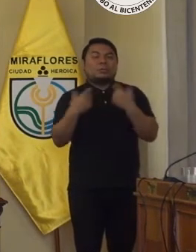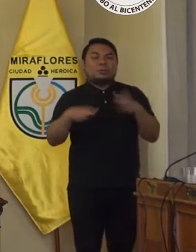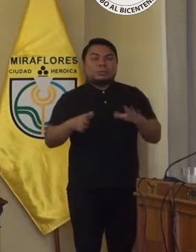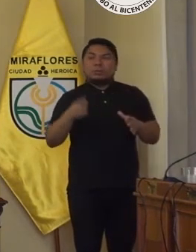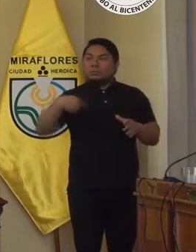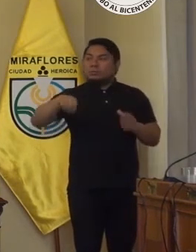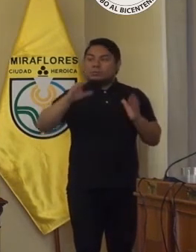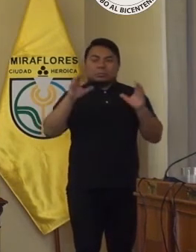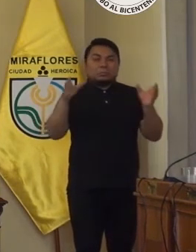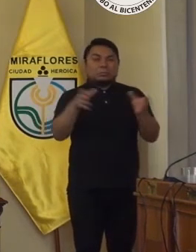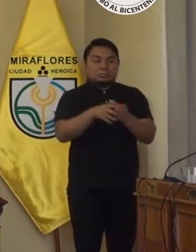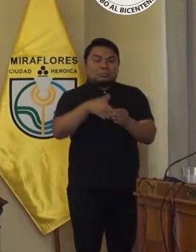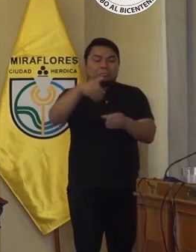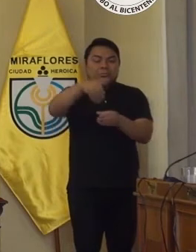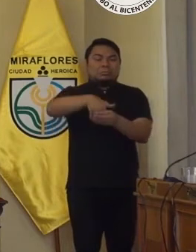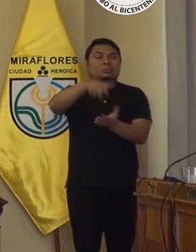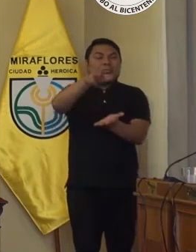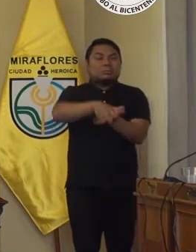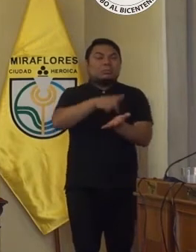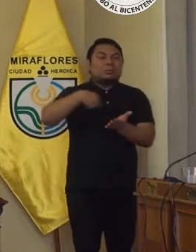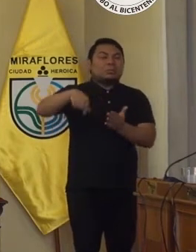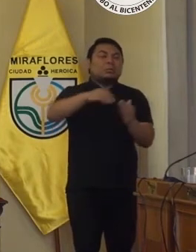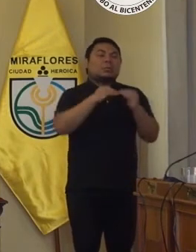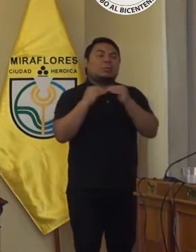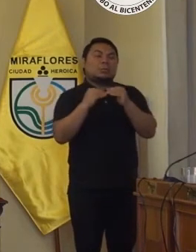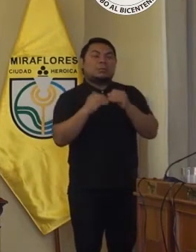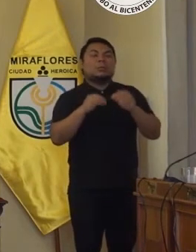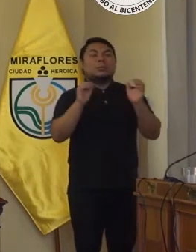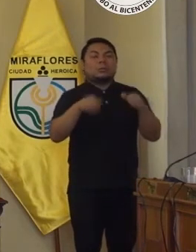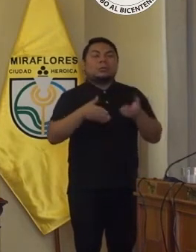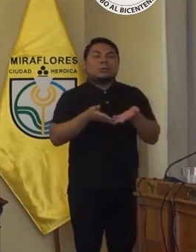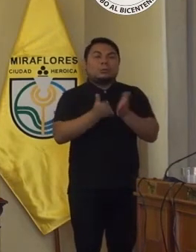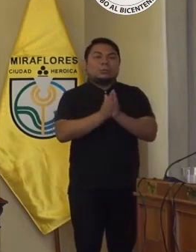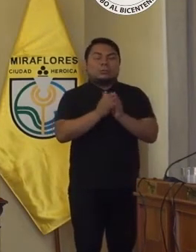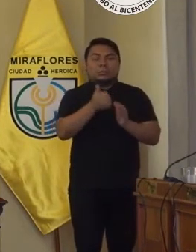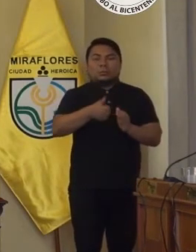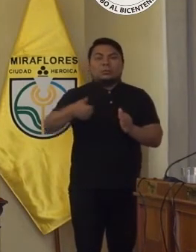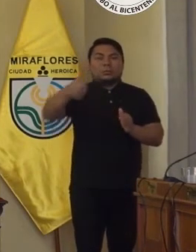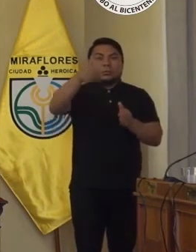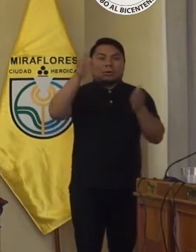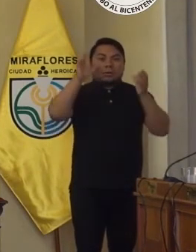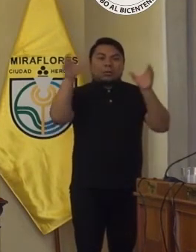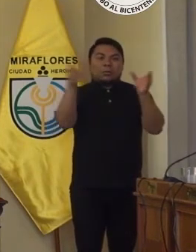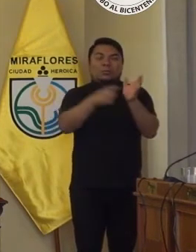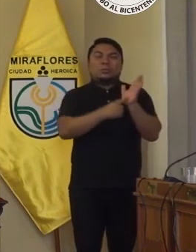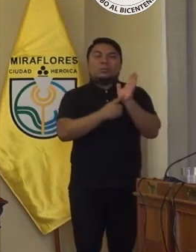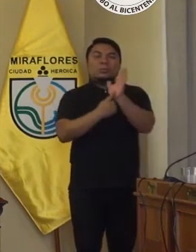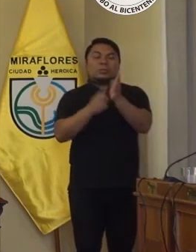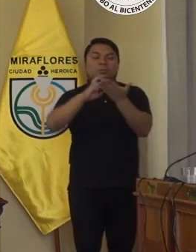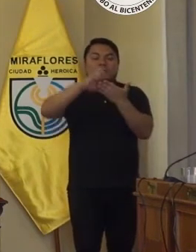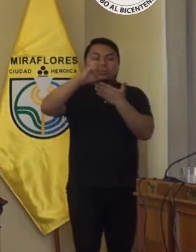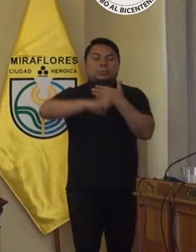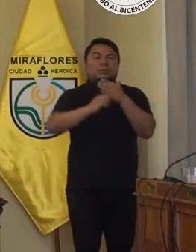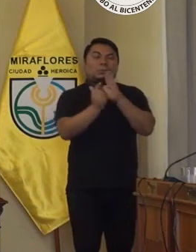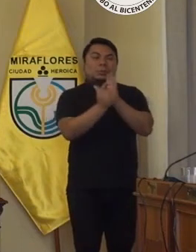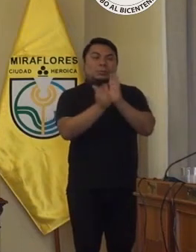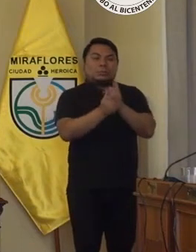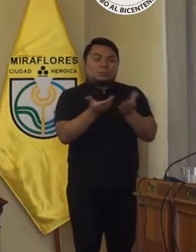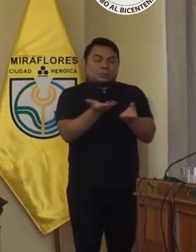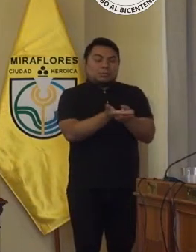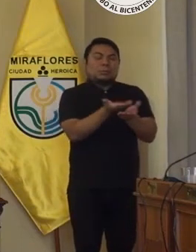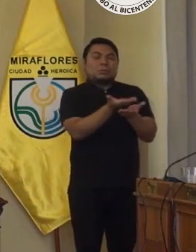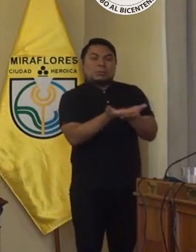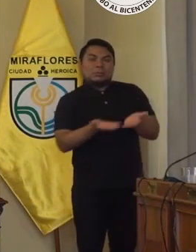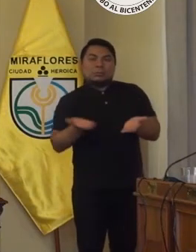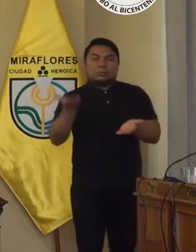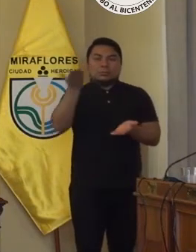reglamentario, aprobó por unanimidad pedir a la mesa directiva del Congreso que el citado proyecto de ley pase de la Comisión